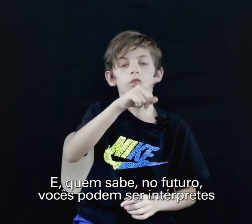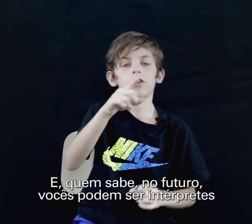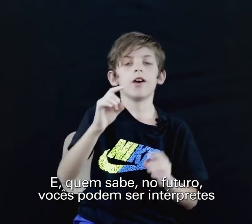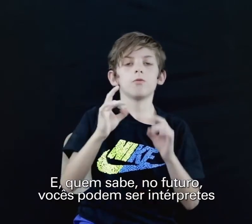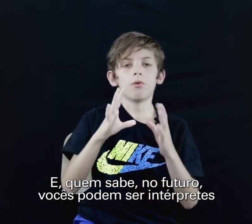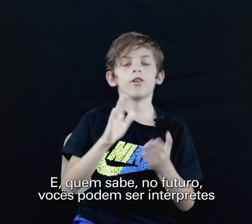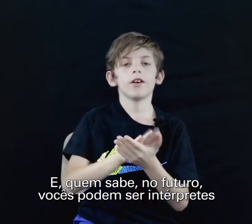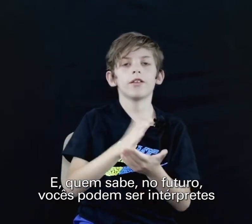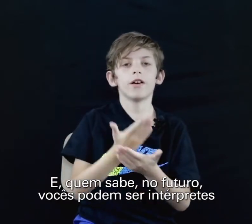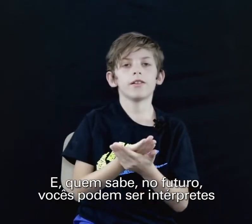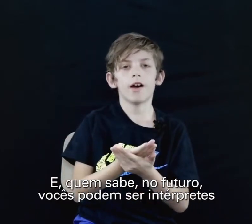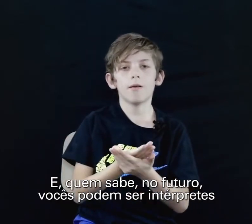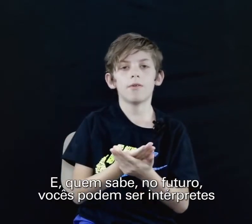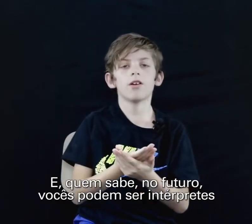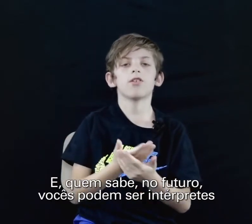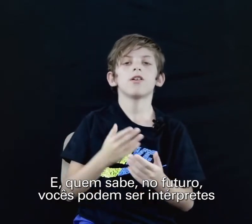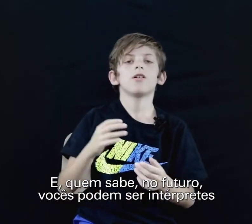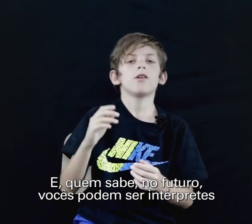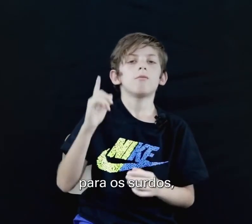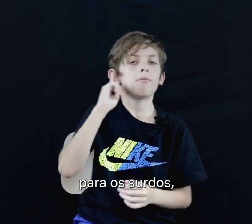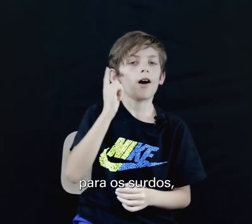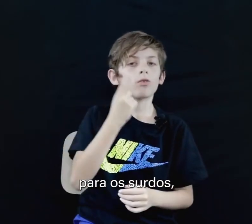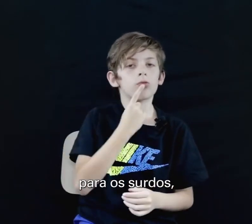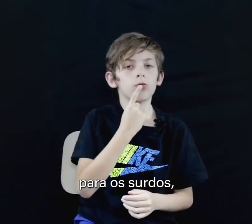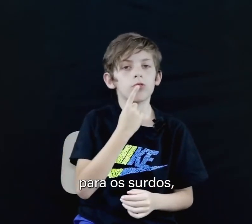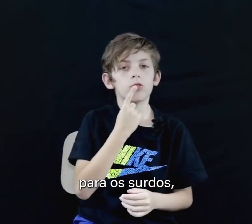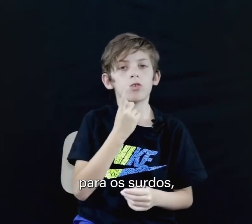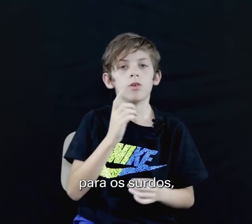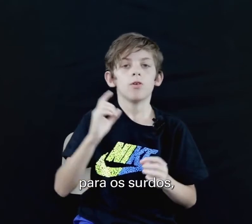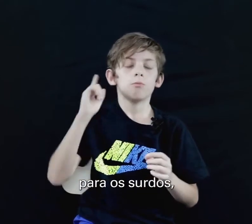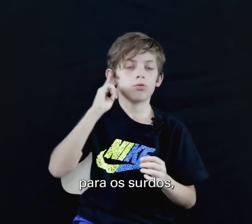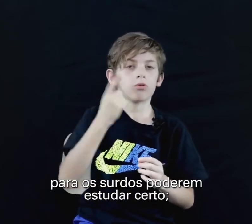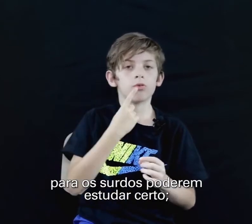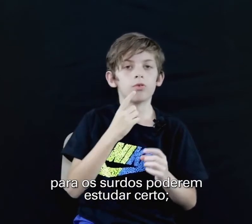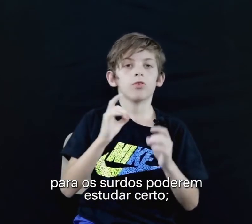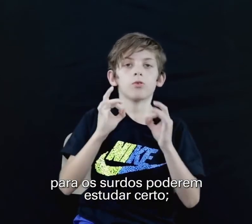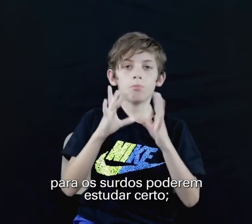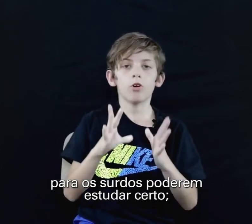futuro, vocês podem ser intérpretes para os surdos